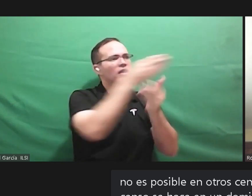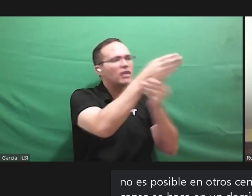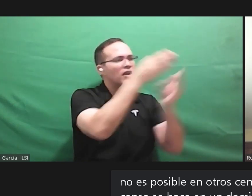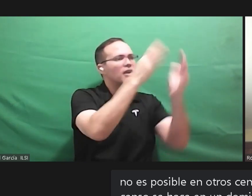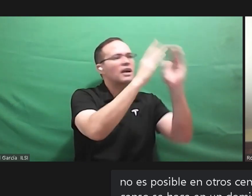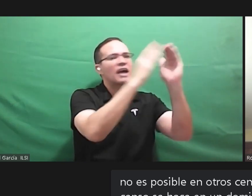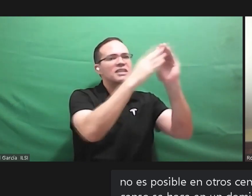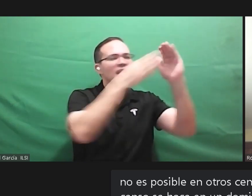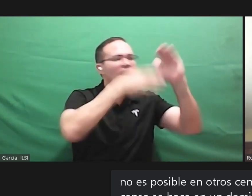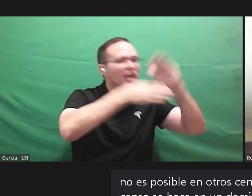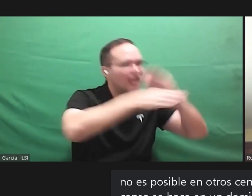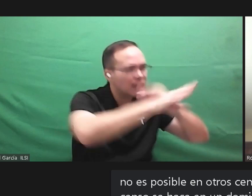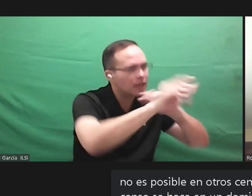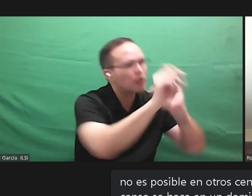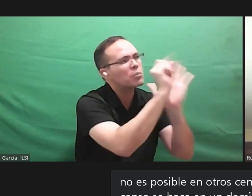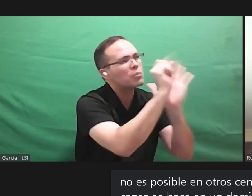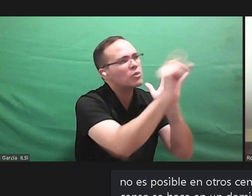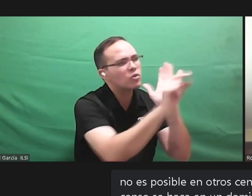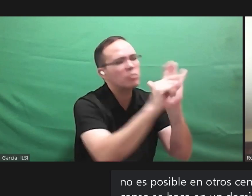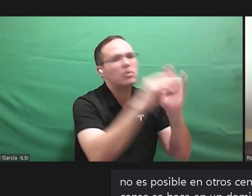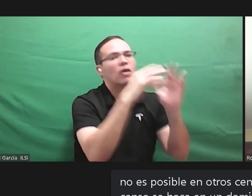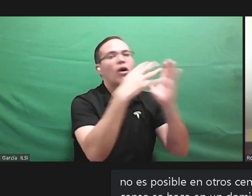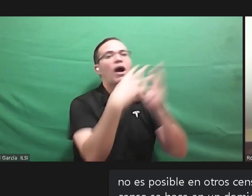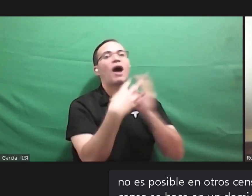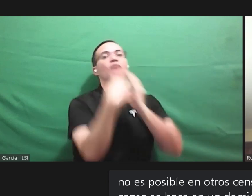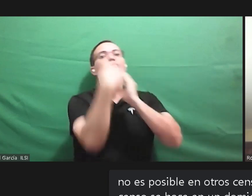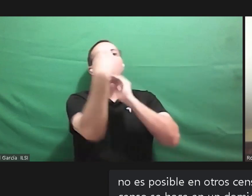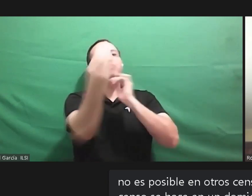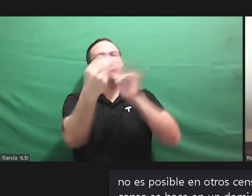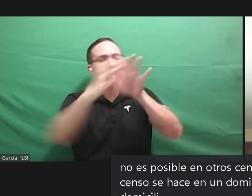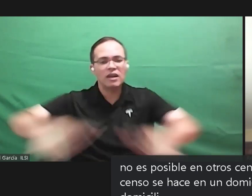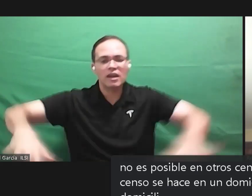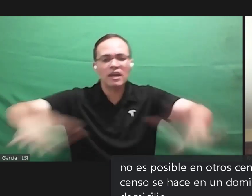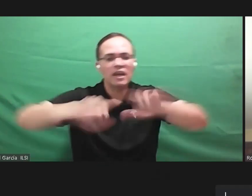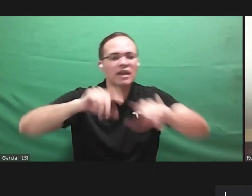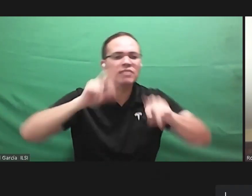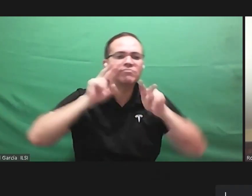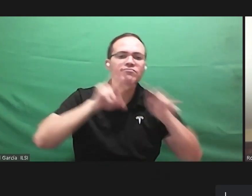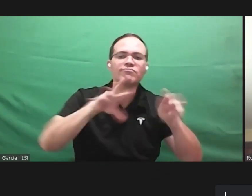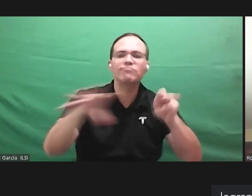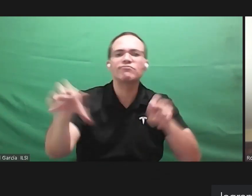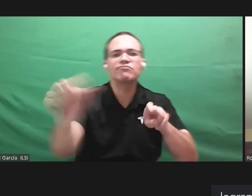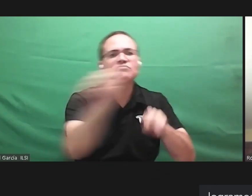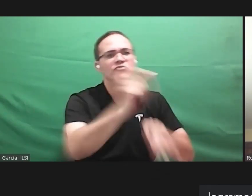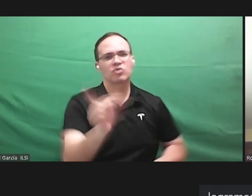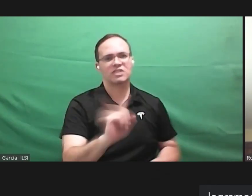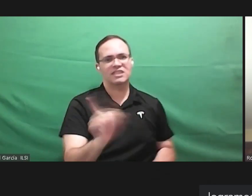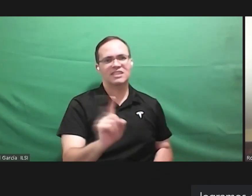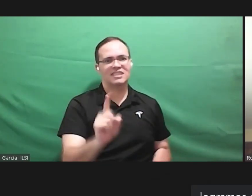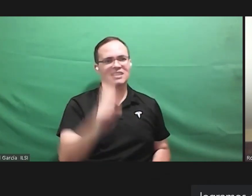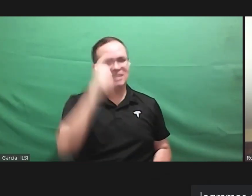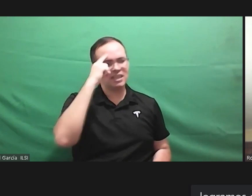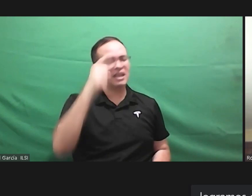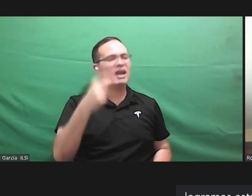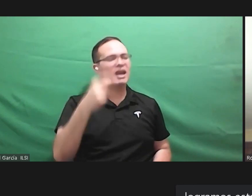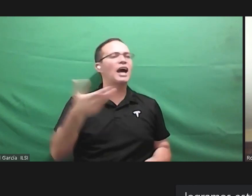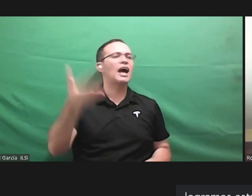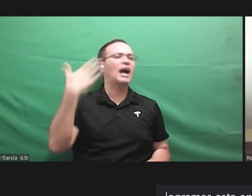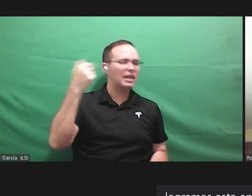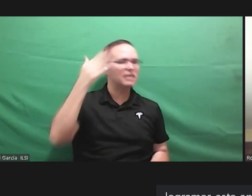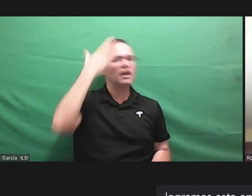¿Comprendes? Así que acá en Brasil conseguimos esto porque tenemos una encuesta aparte del censo sobre las calles que